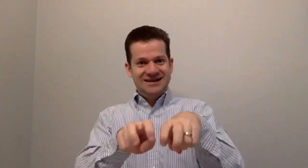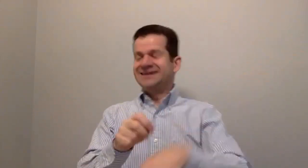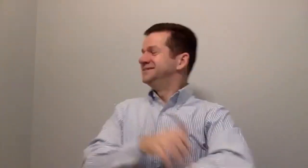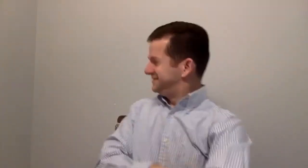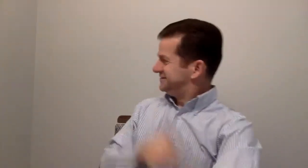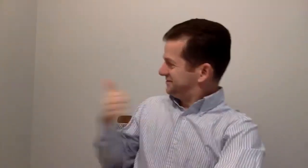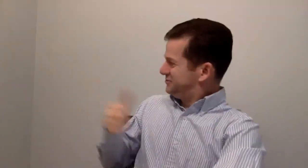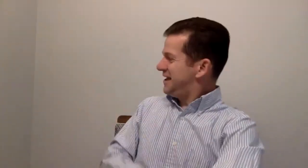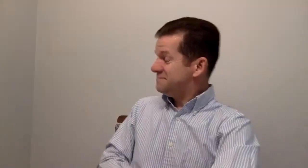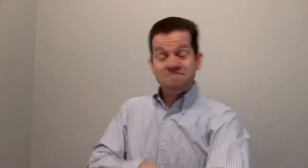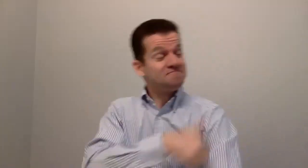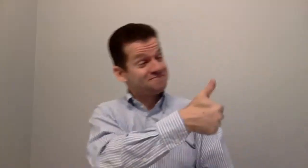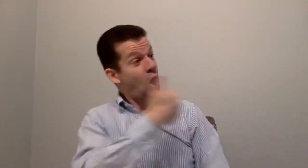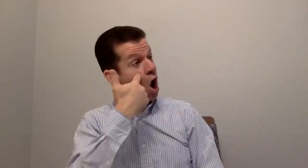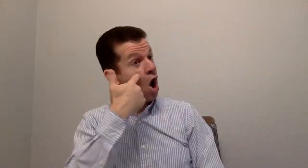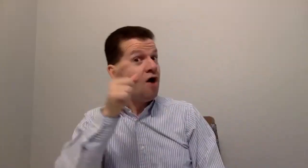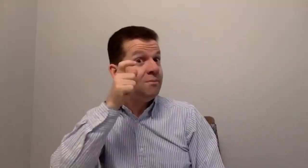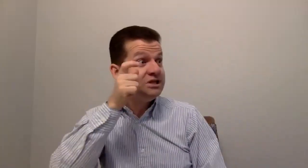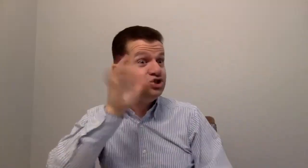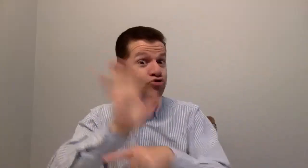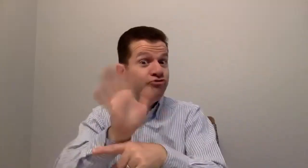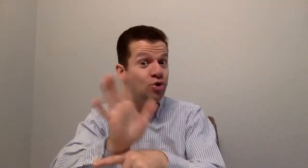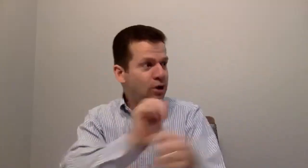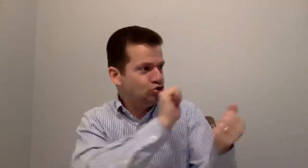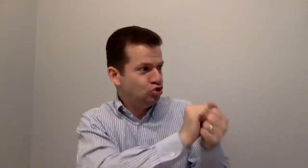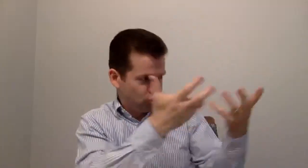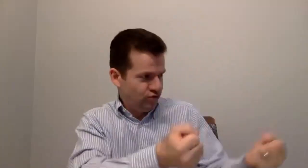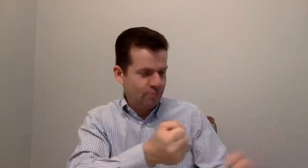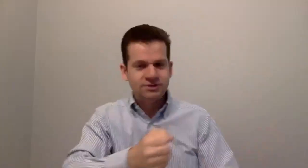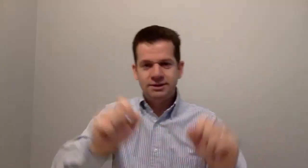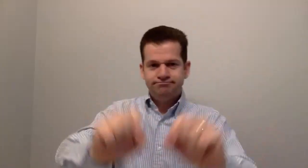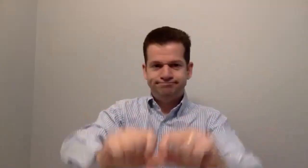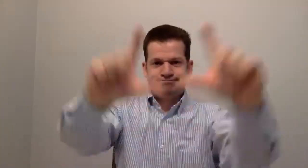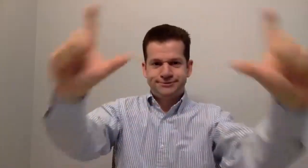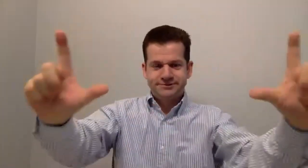Senta. Tudo bem? Vamos assistir um filme juntos, vamos?